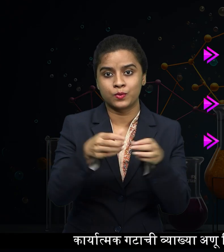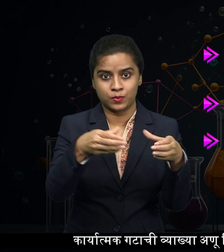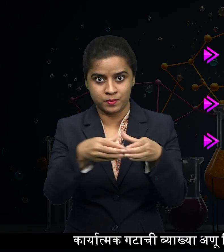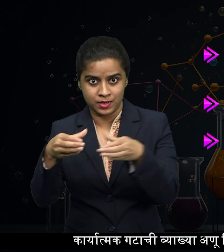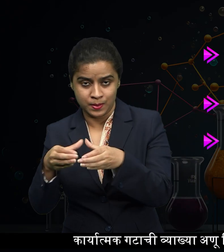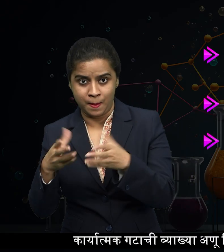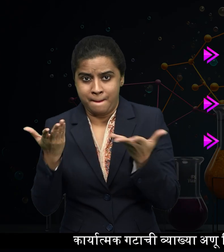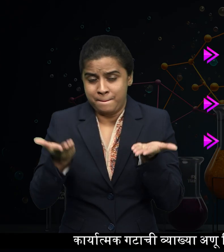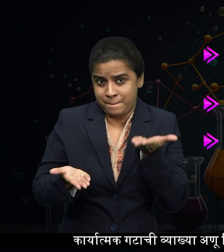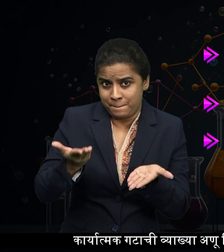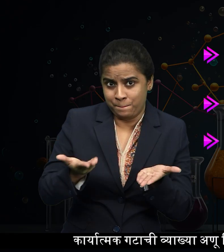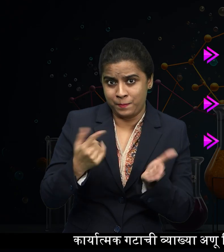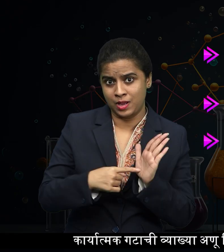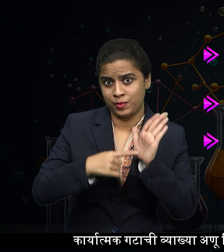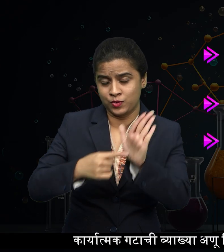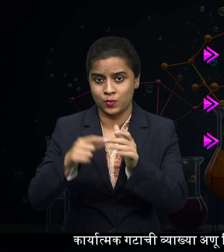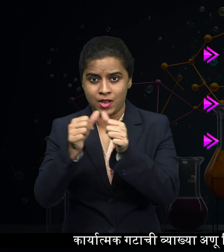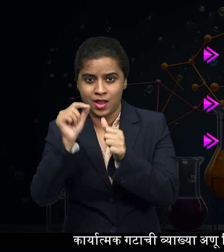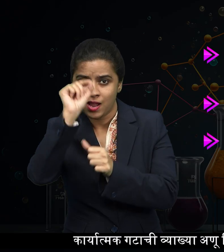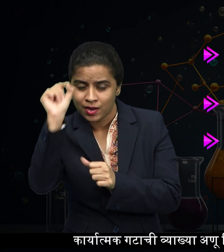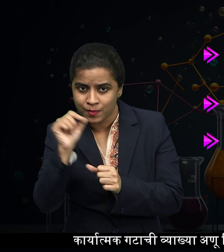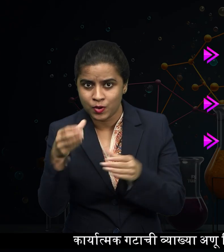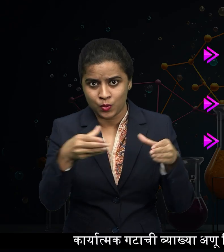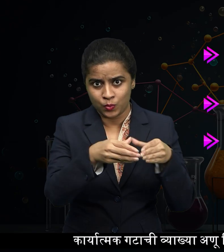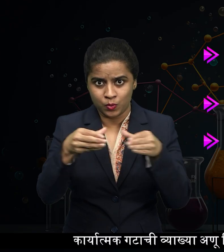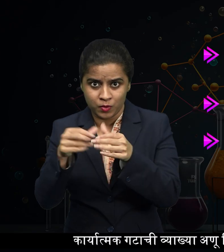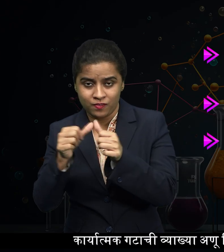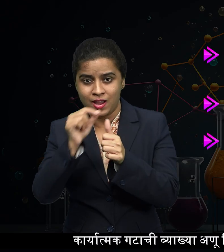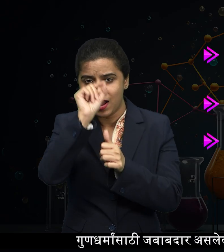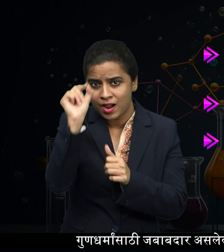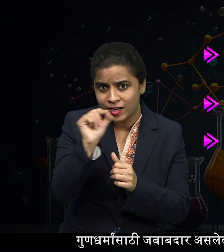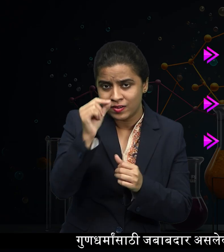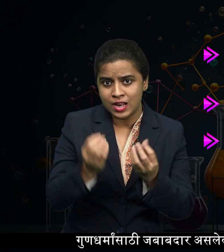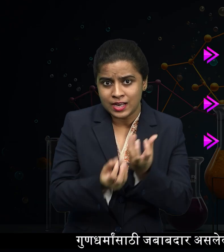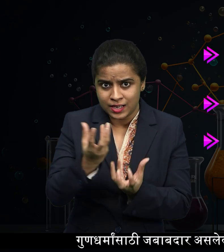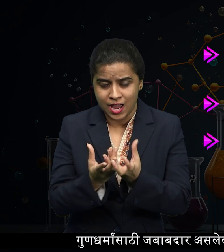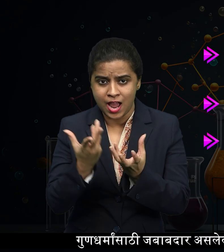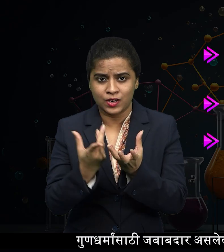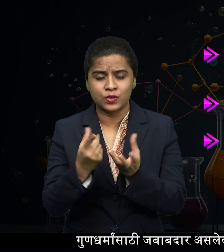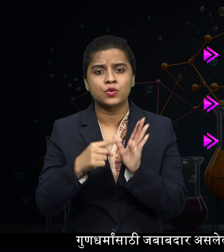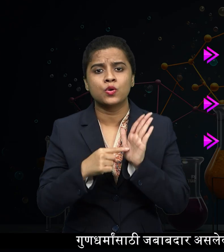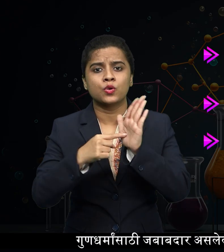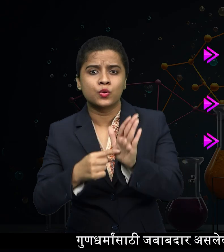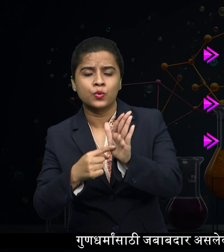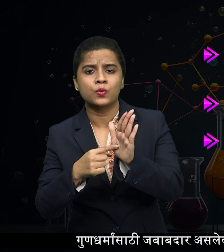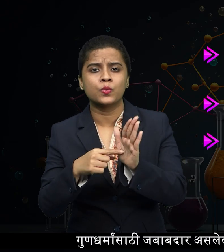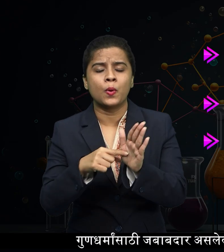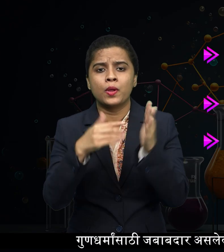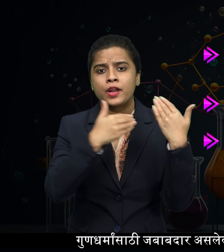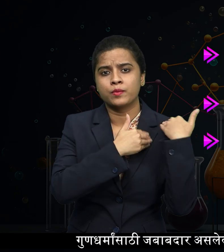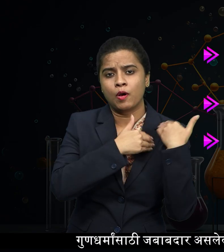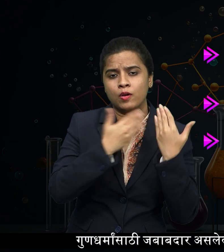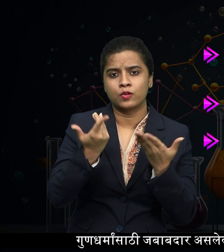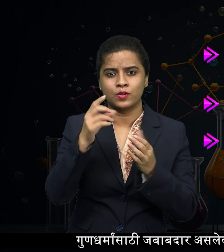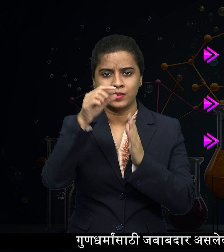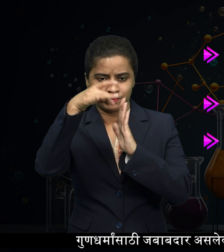कार्यात्मक गटाची व्याख्या अणू किंवा अणूचा समूह किंवा संयुगाच्या वैशिष्ट्यपूर्ण गुणधर्मासाठी जबाबदार असलेला